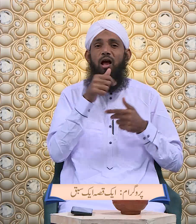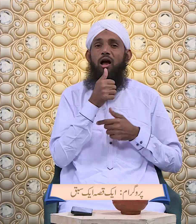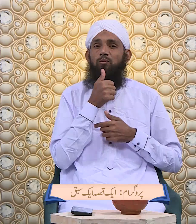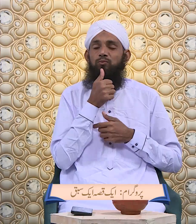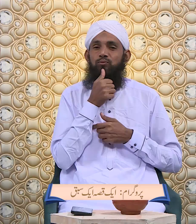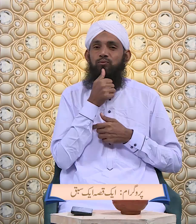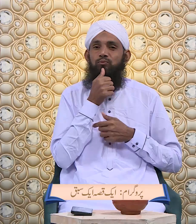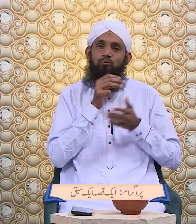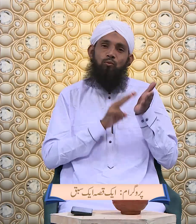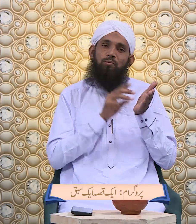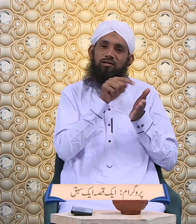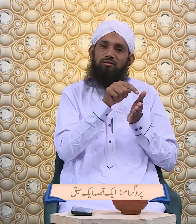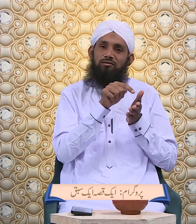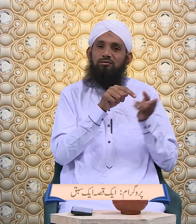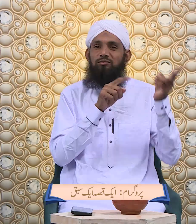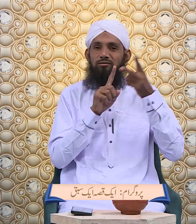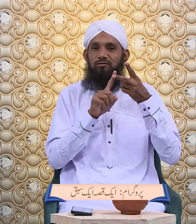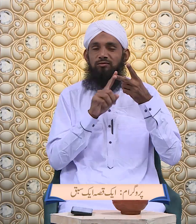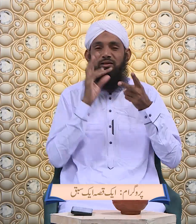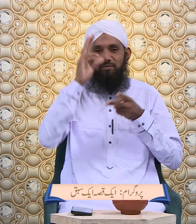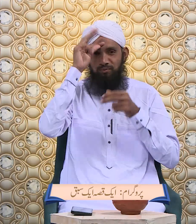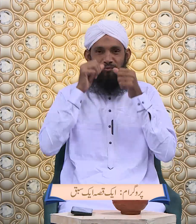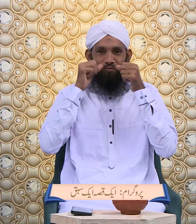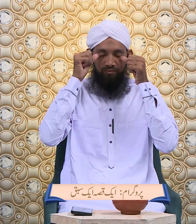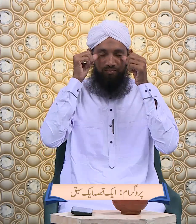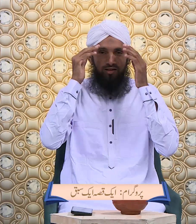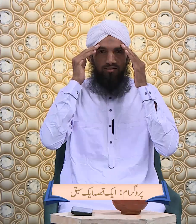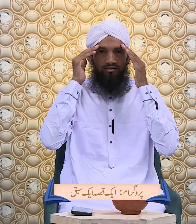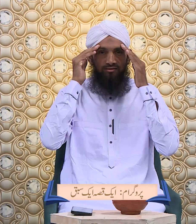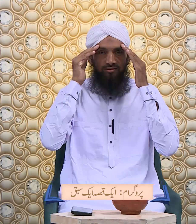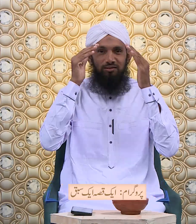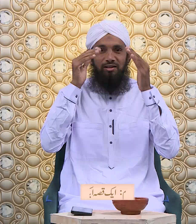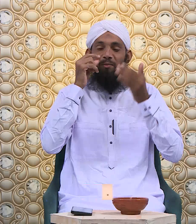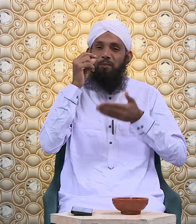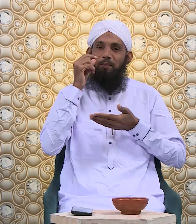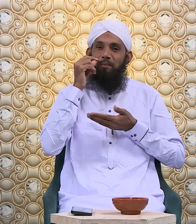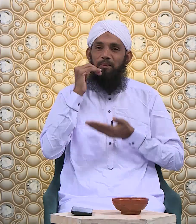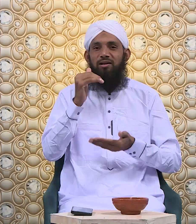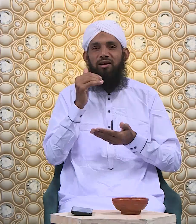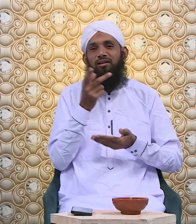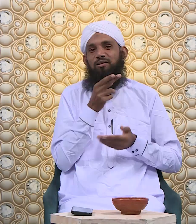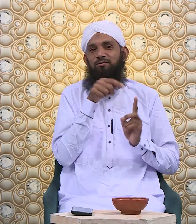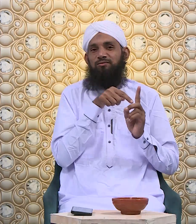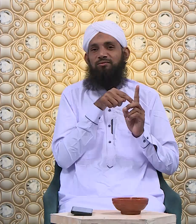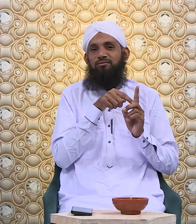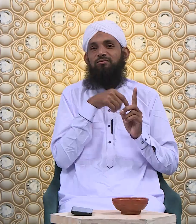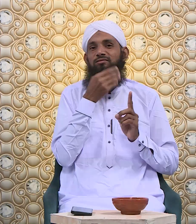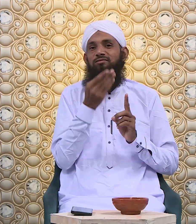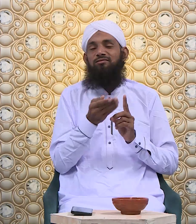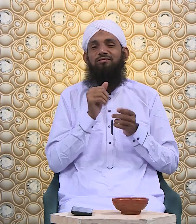لقب تقی اور سید جبکہ عرف سبت رسول اللہ صلی اللہ علیہ وآلہ وسلم ہے نیز آپ